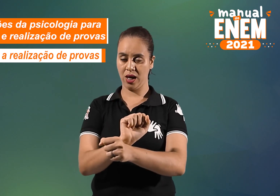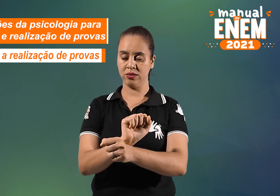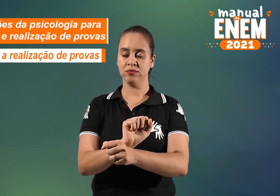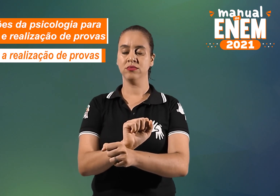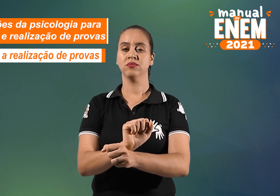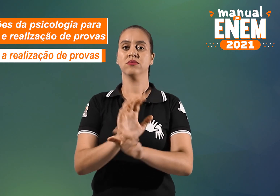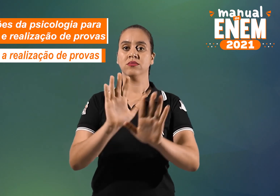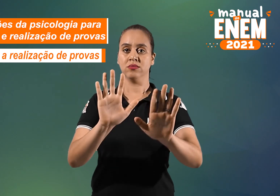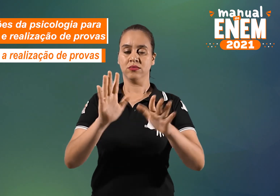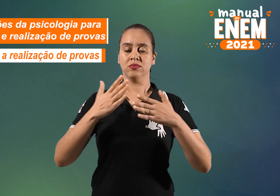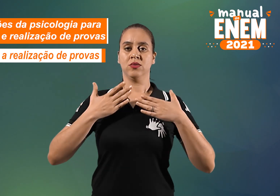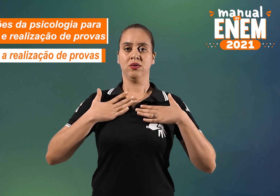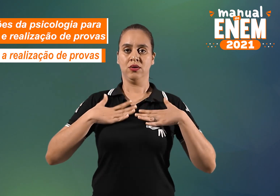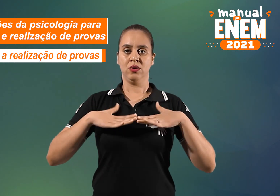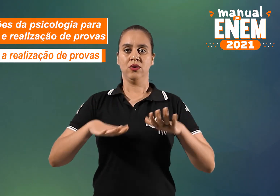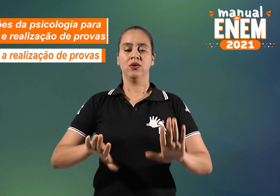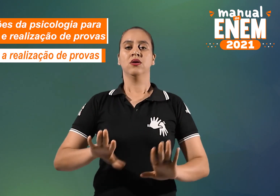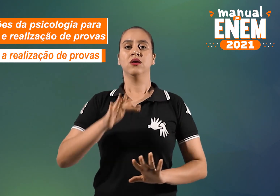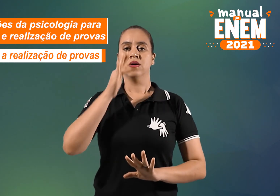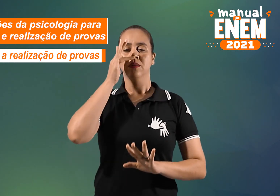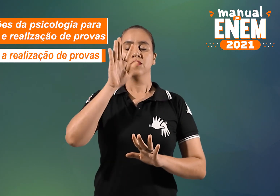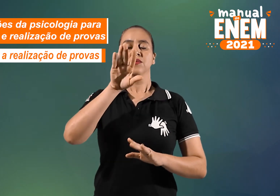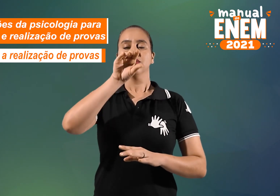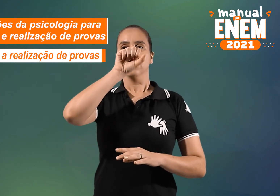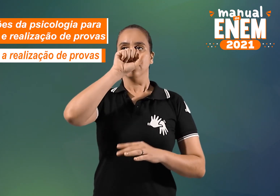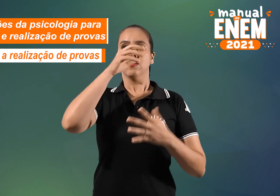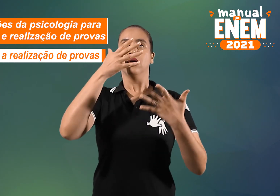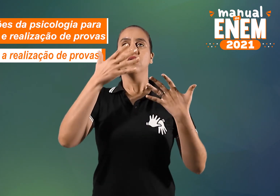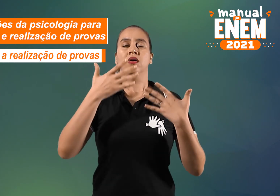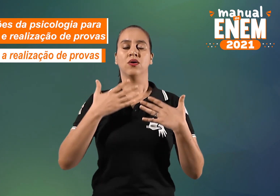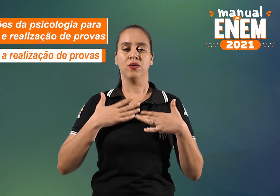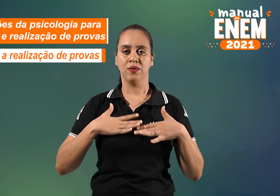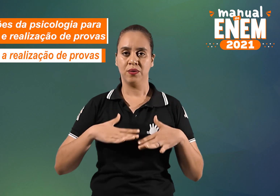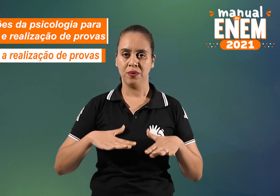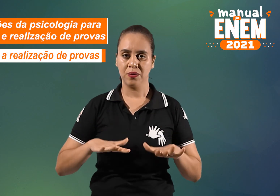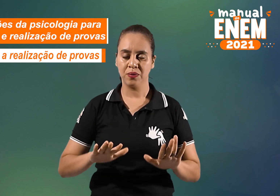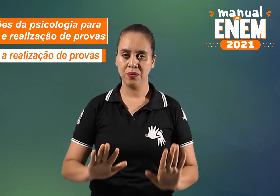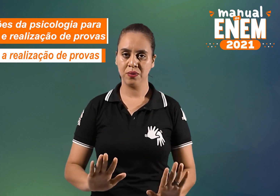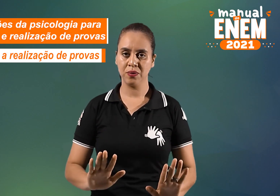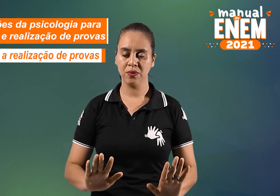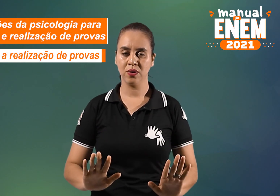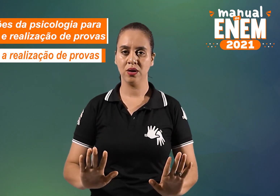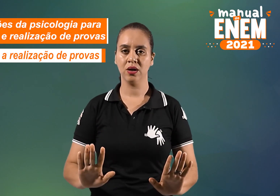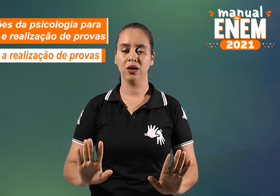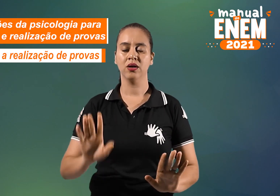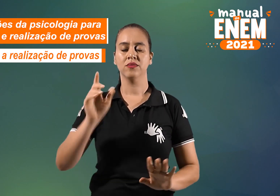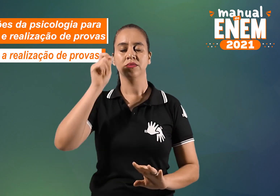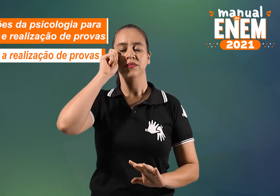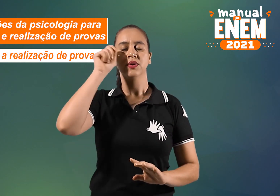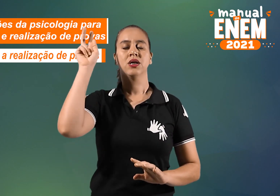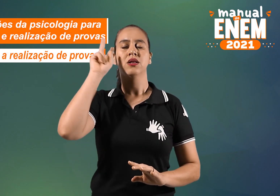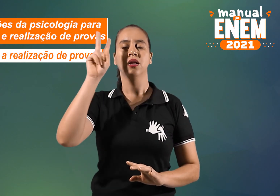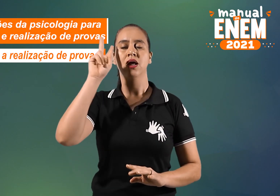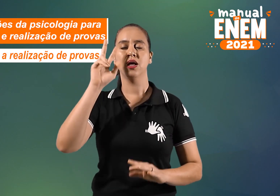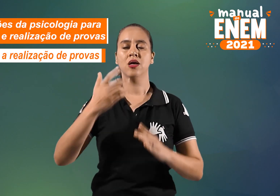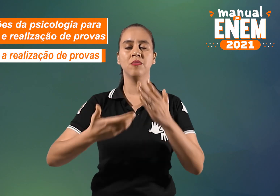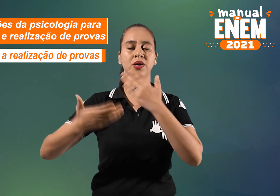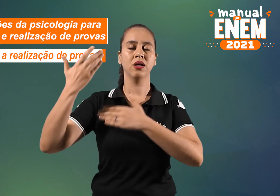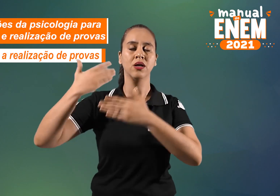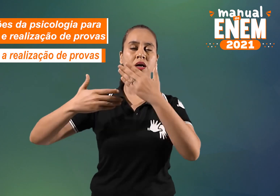pare. Procure respirar de forma profunda, inspire e expire lentamente. Feche os olhos e lembre de tudo